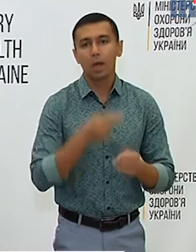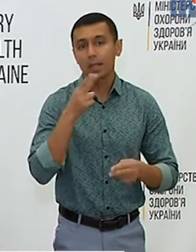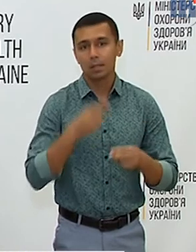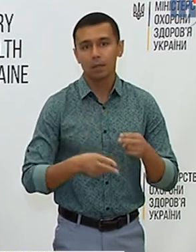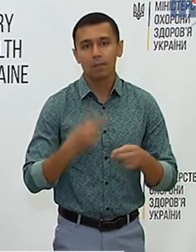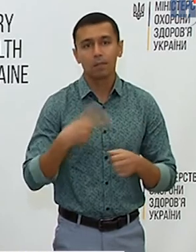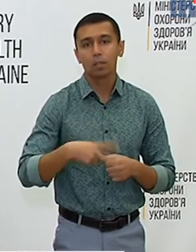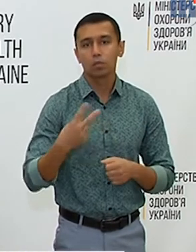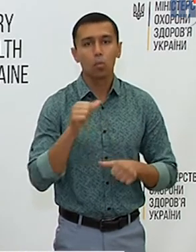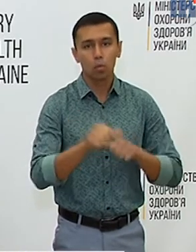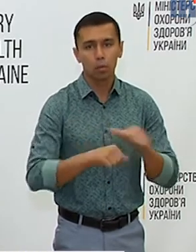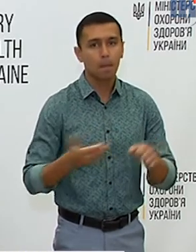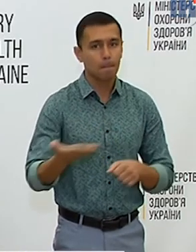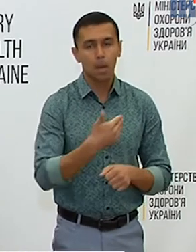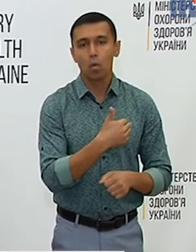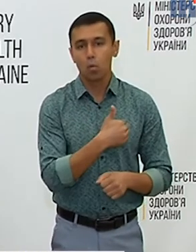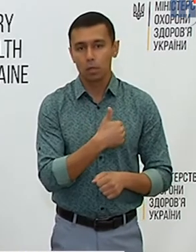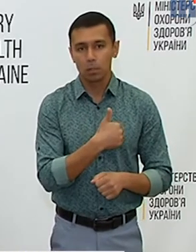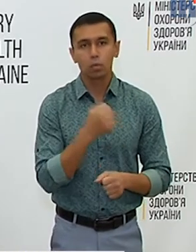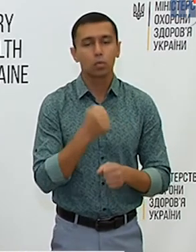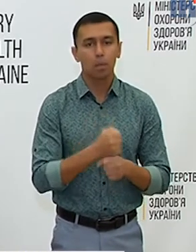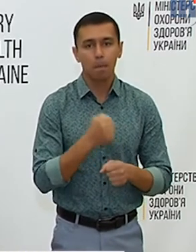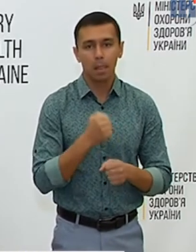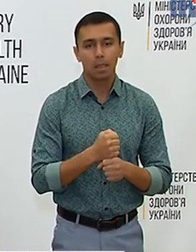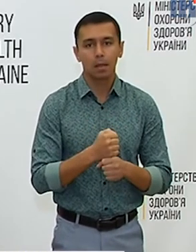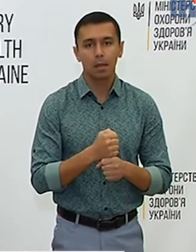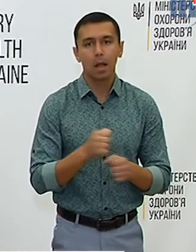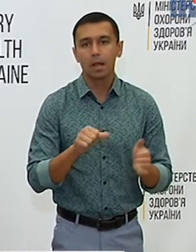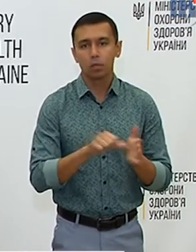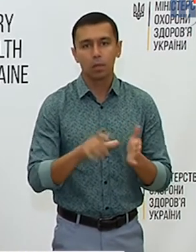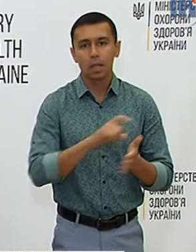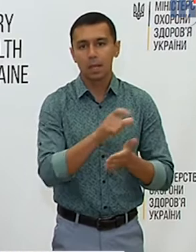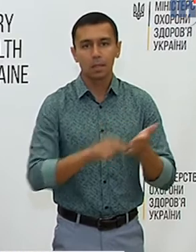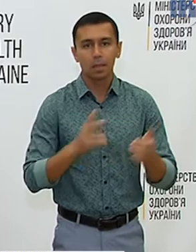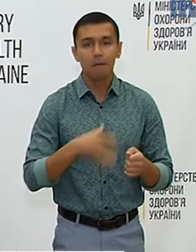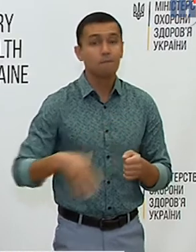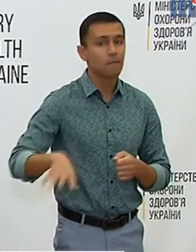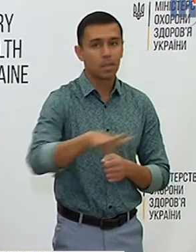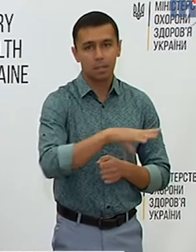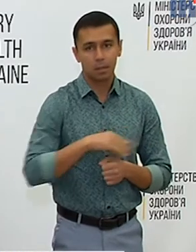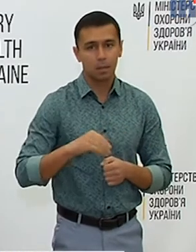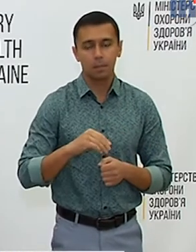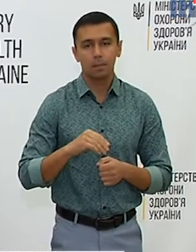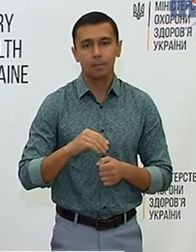В 2022 році ми збираємось зробити електронні рецепти на всі